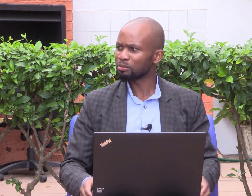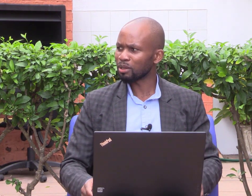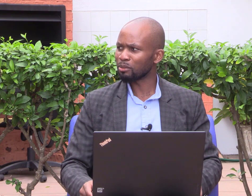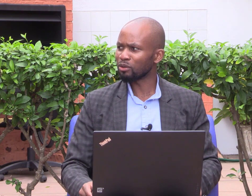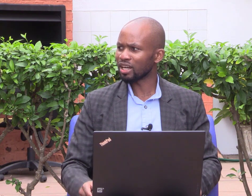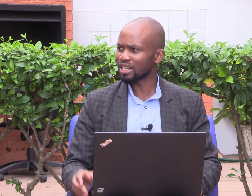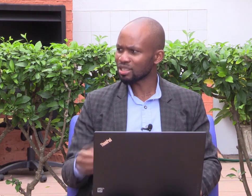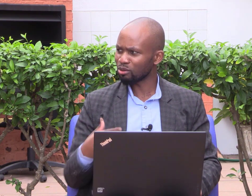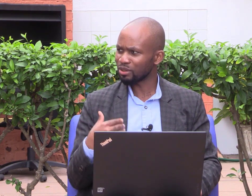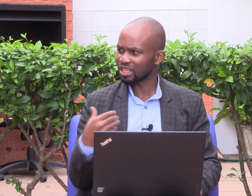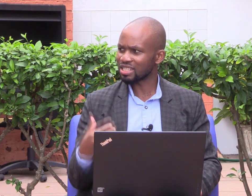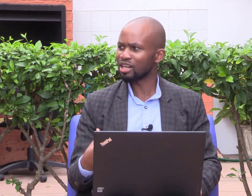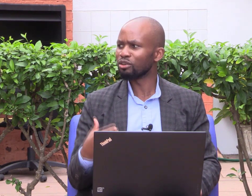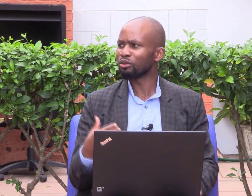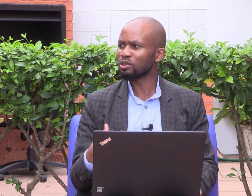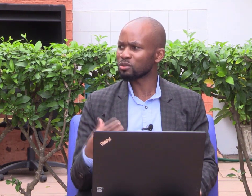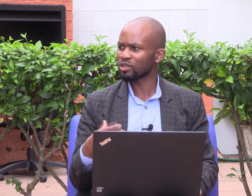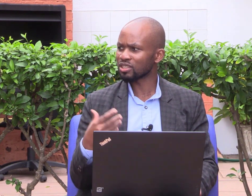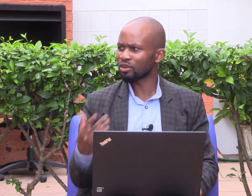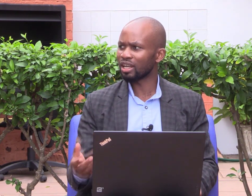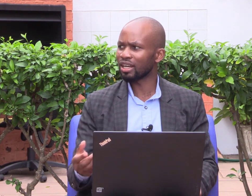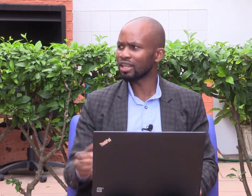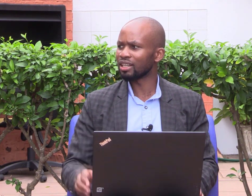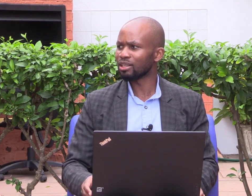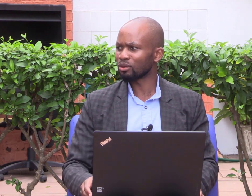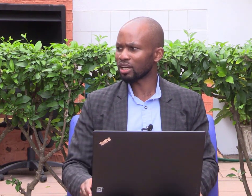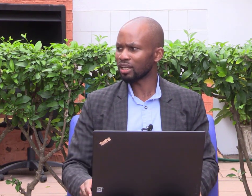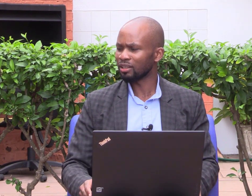para melhorar essa comunicação com as pessoas que estão na área rural?